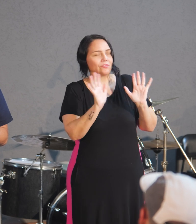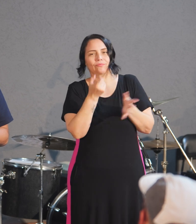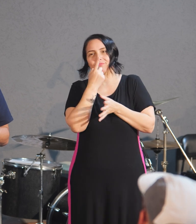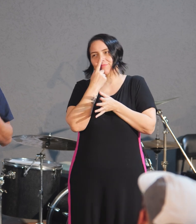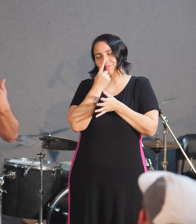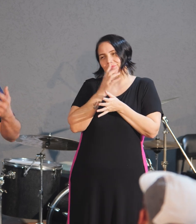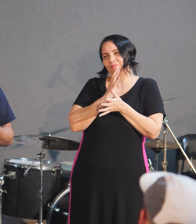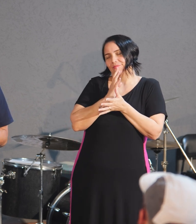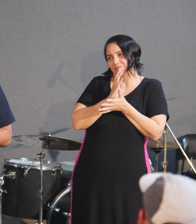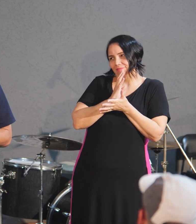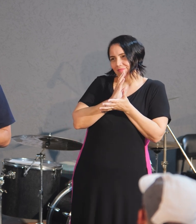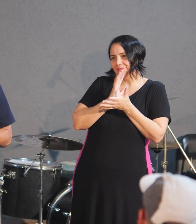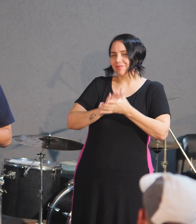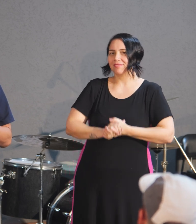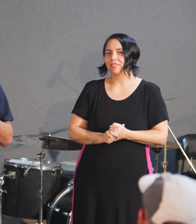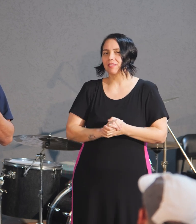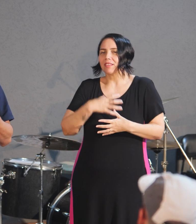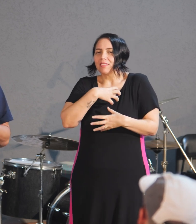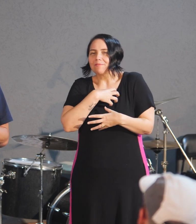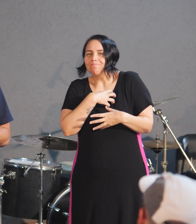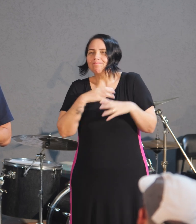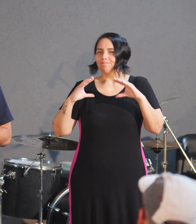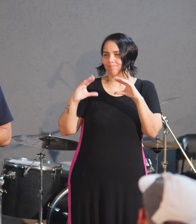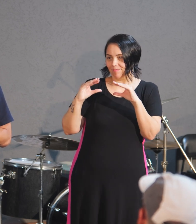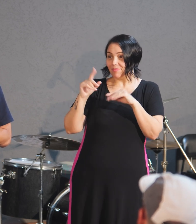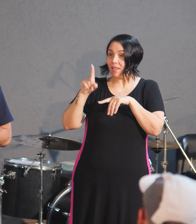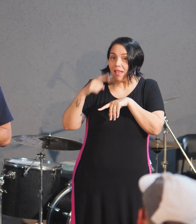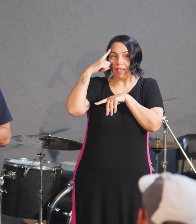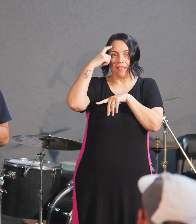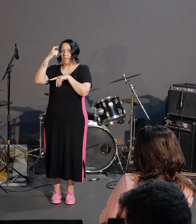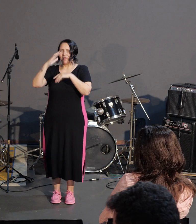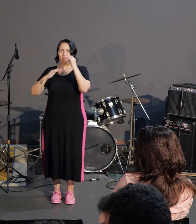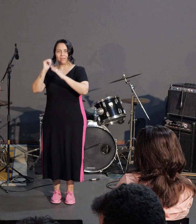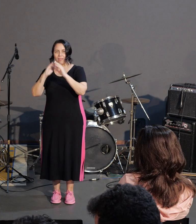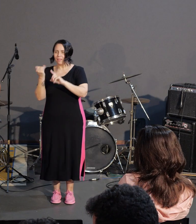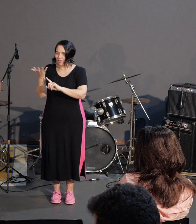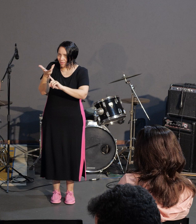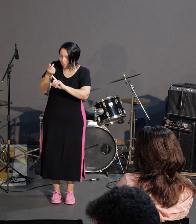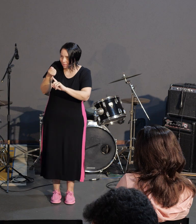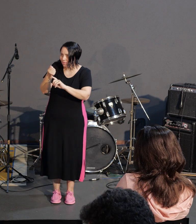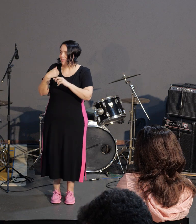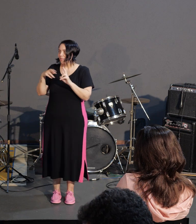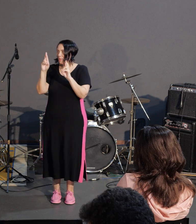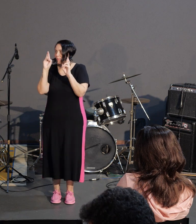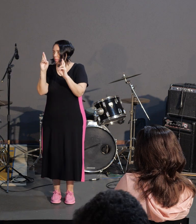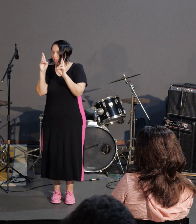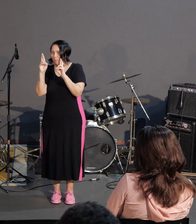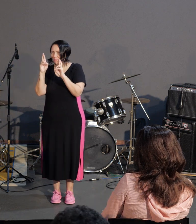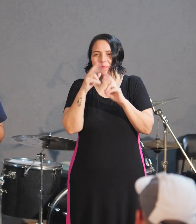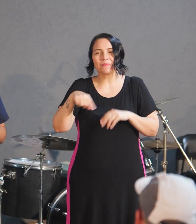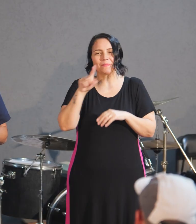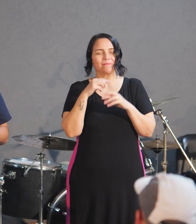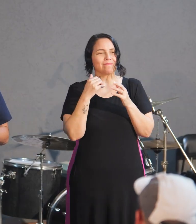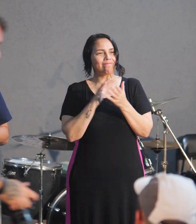eles já conheçam, que eles já se sintam em casa. Então, essa é a ideia dessa prática artística. Então, eu espero, coração, que todo mundo bata